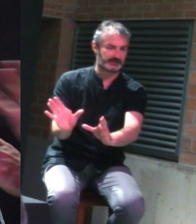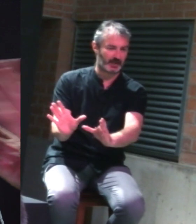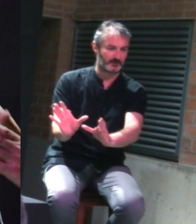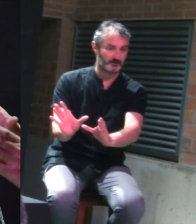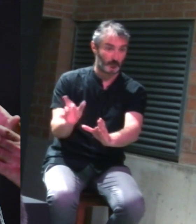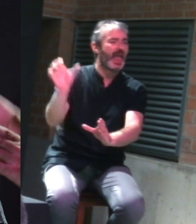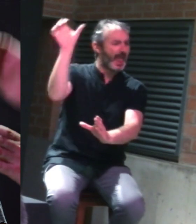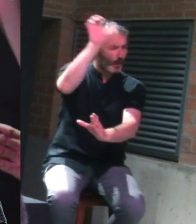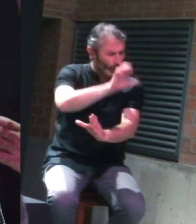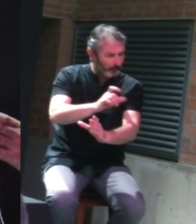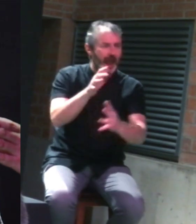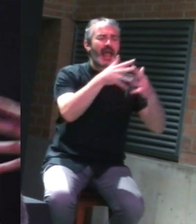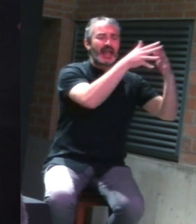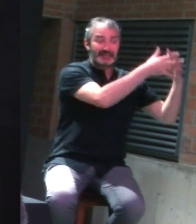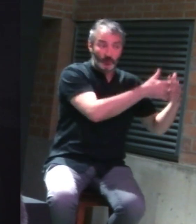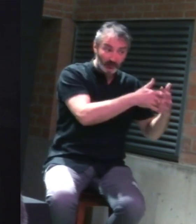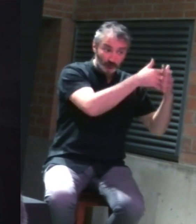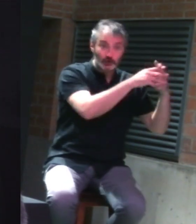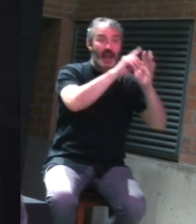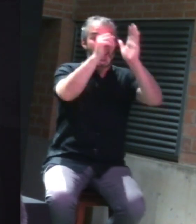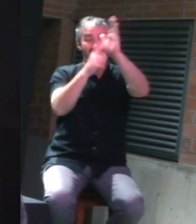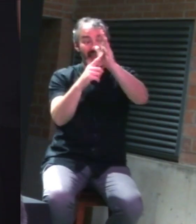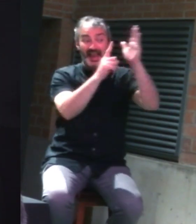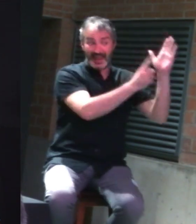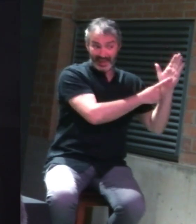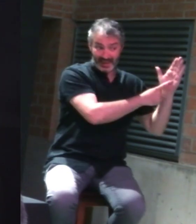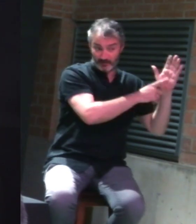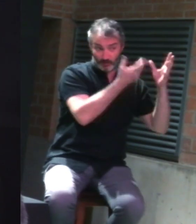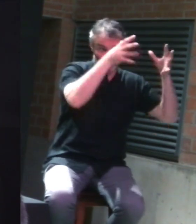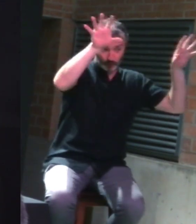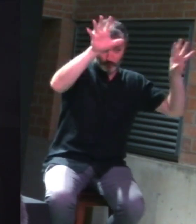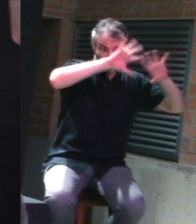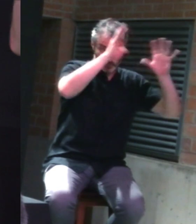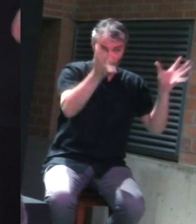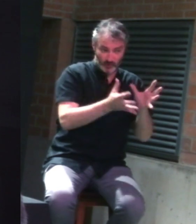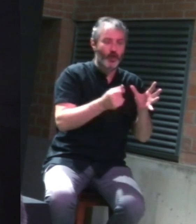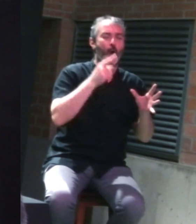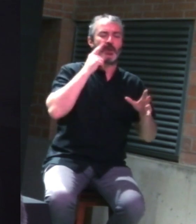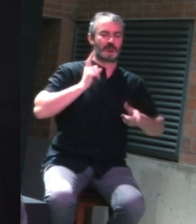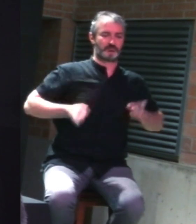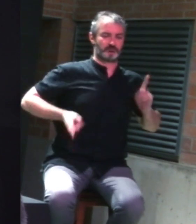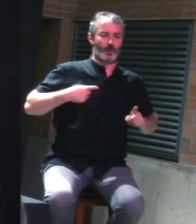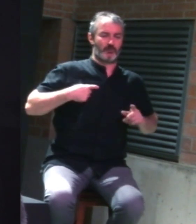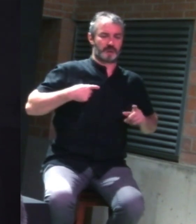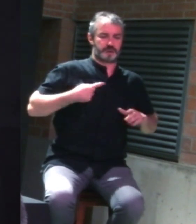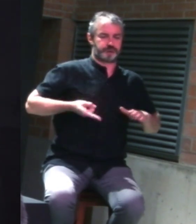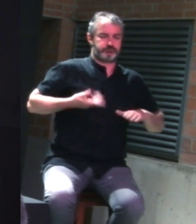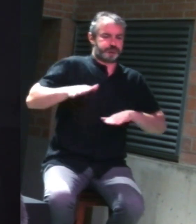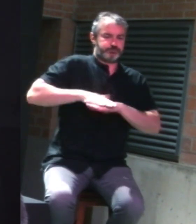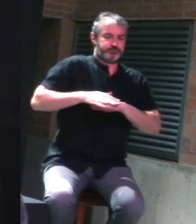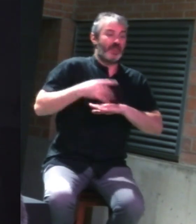en Europa como en Estados Unidos establecían sistemáticamente el dominio masculino y